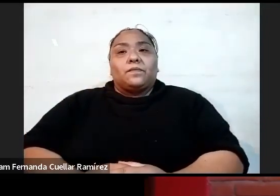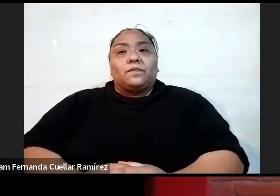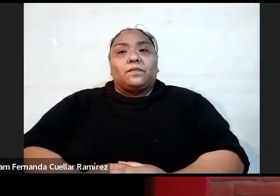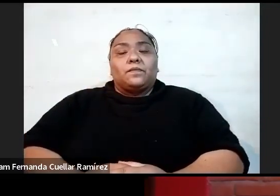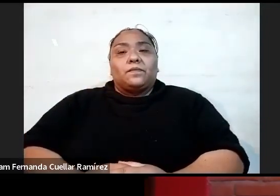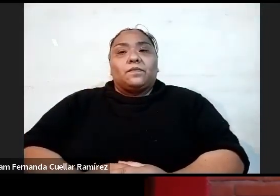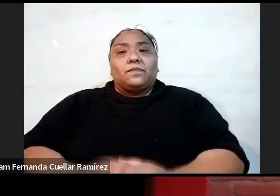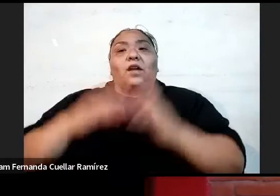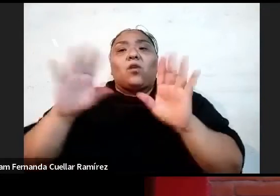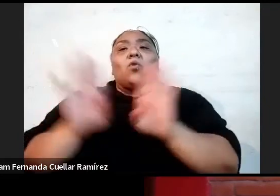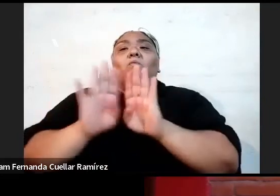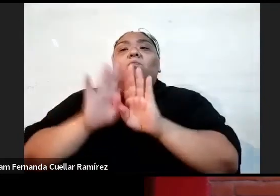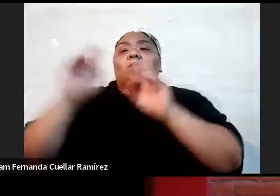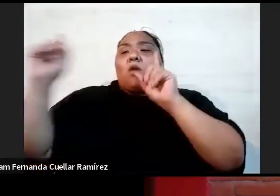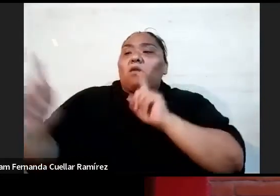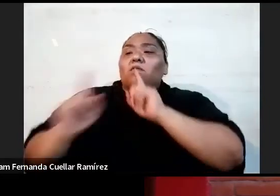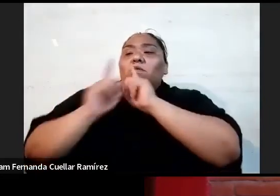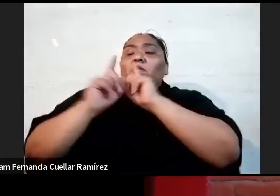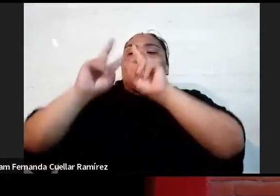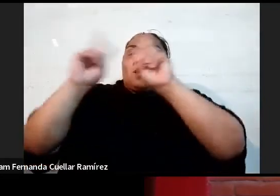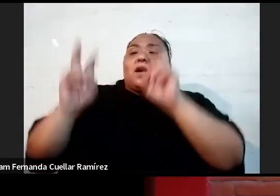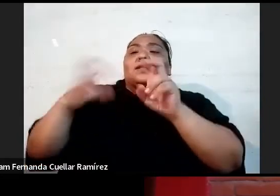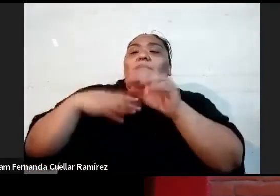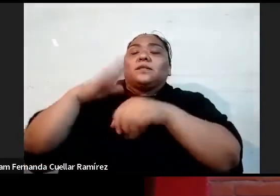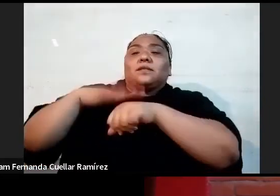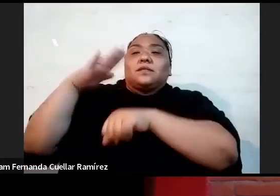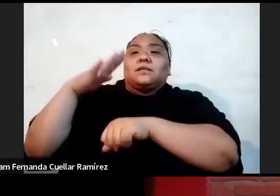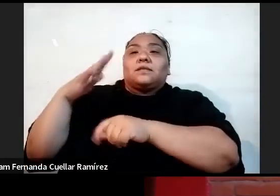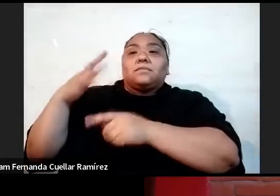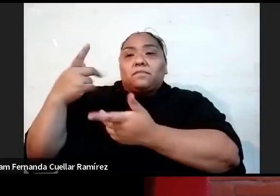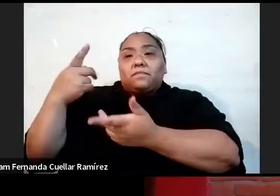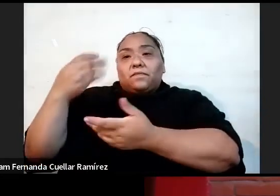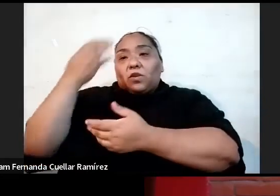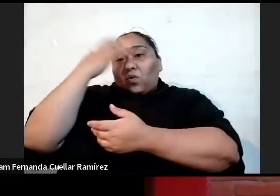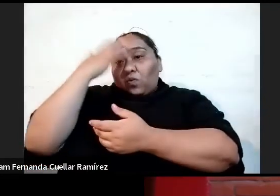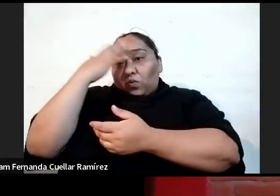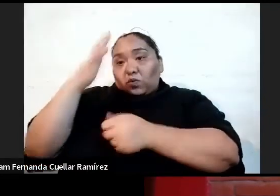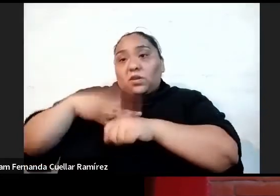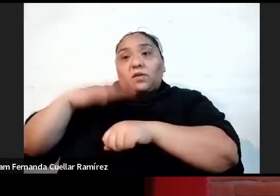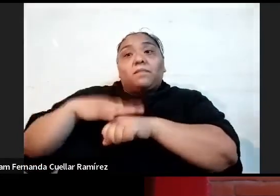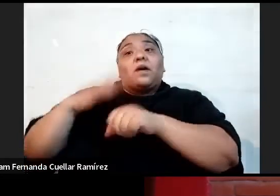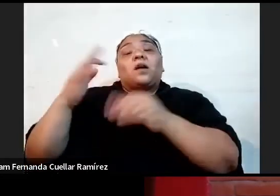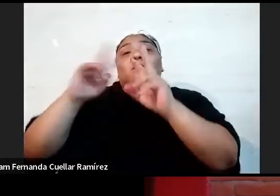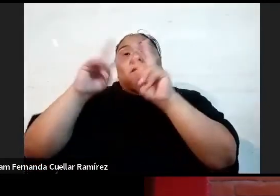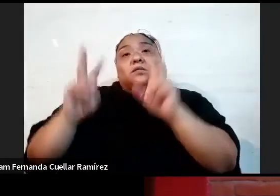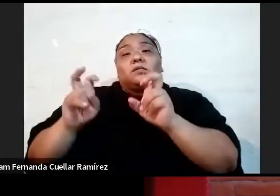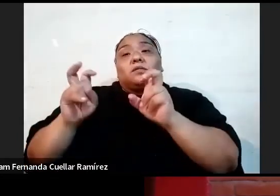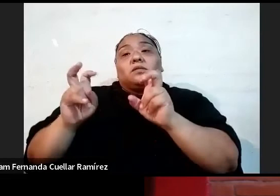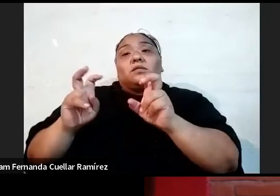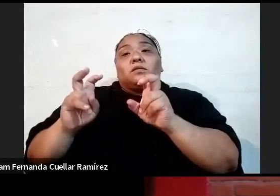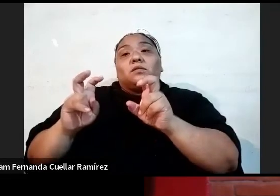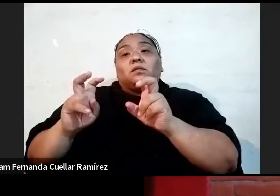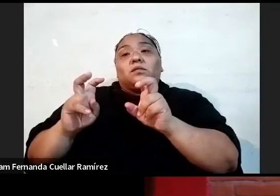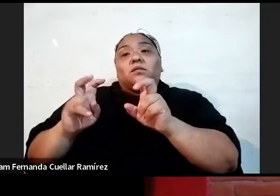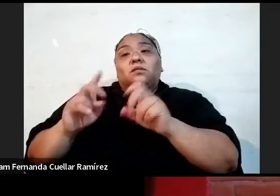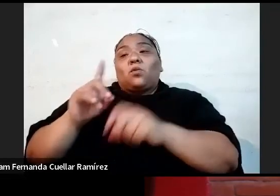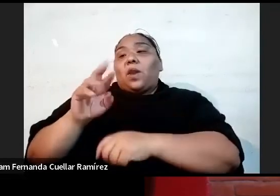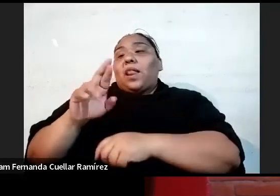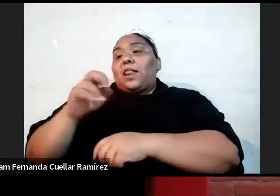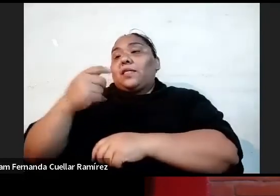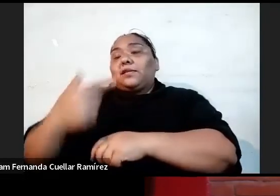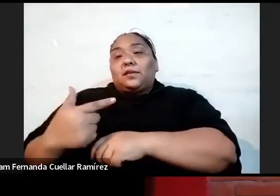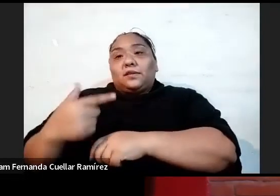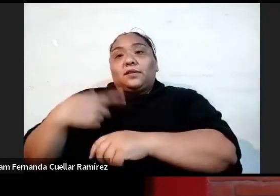acercarnos más a estos temas, a conocer más sobre las drag, sobre